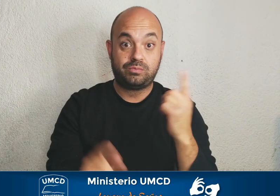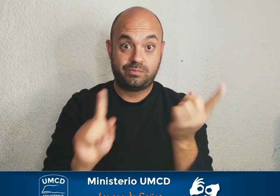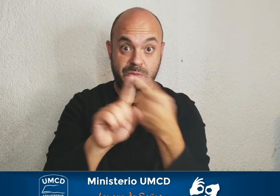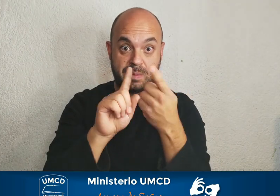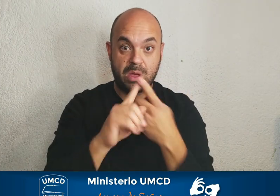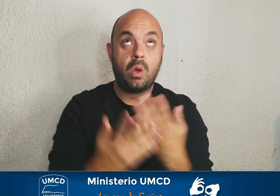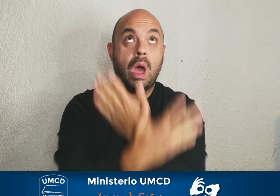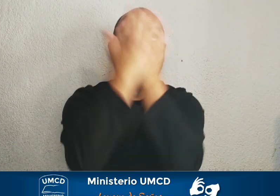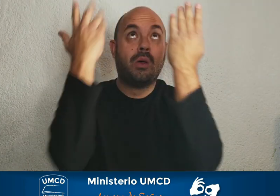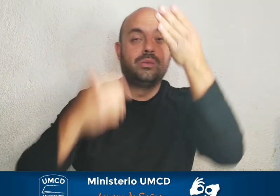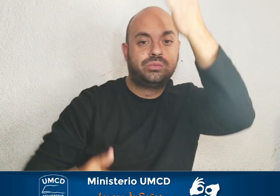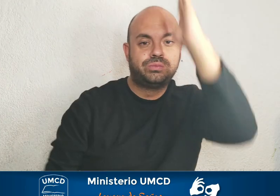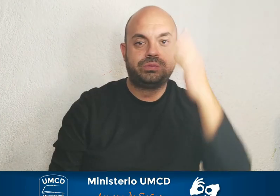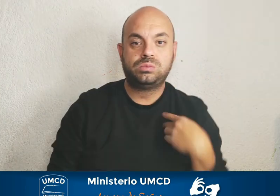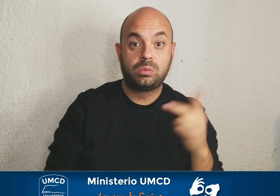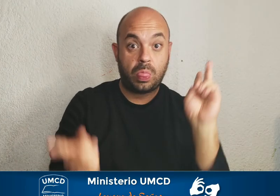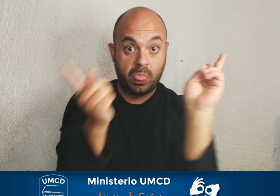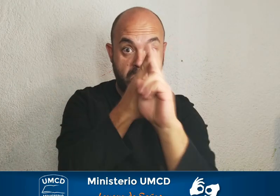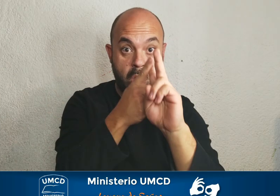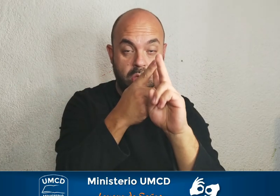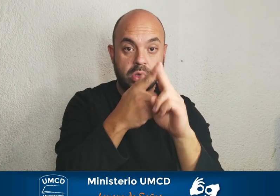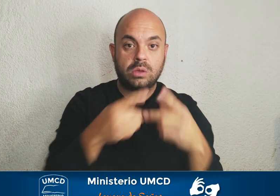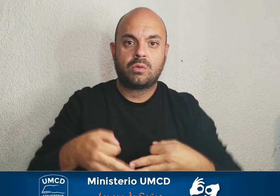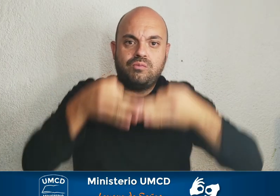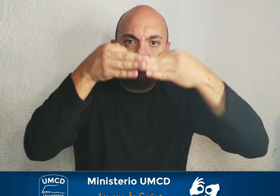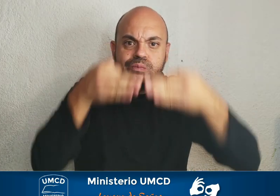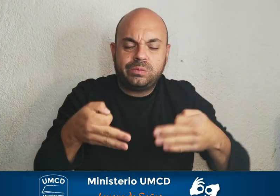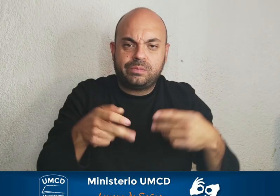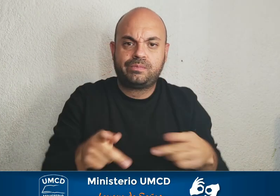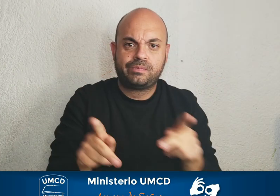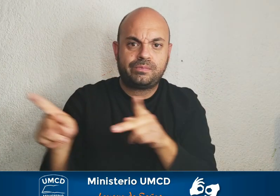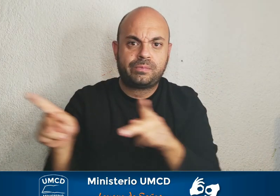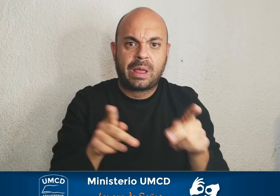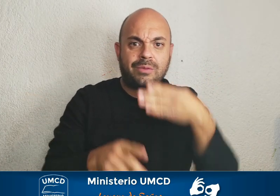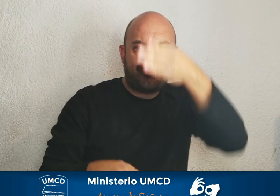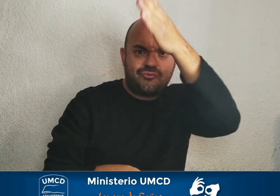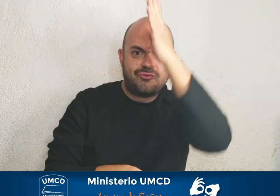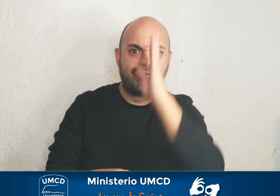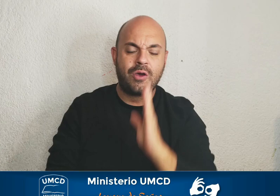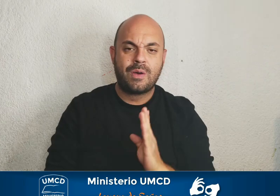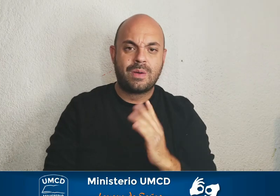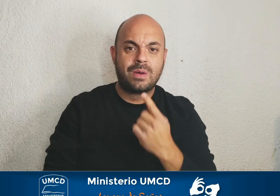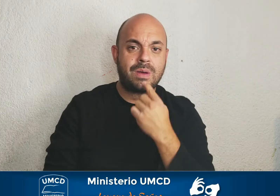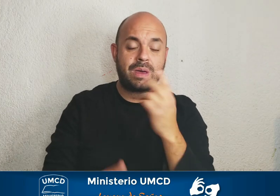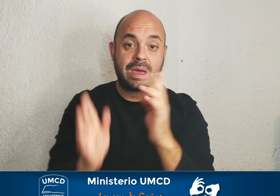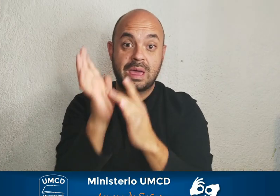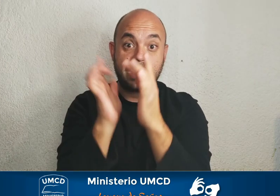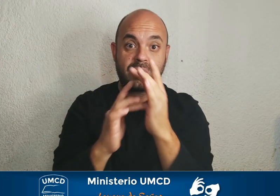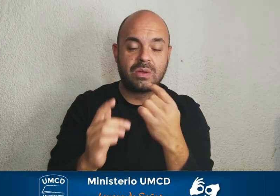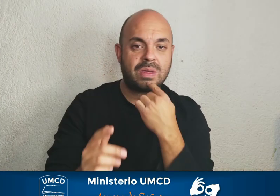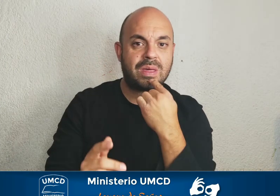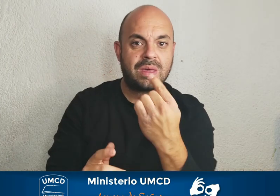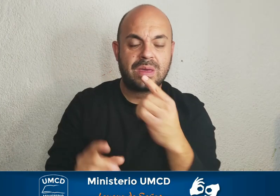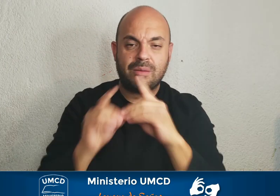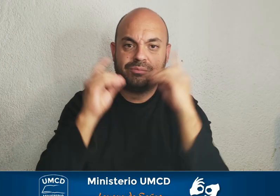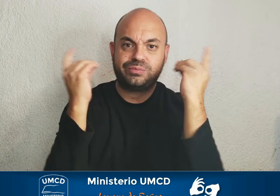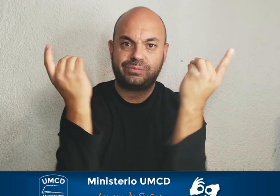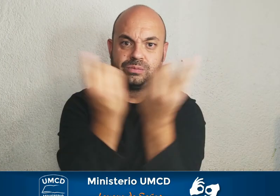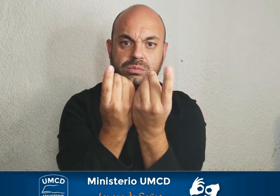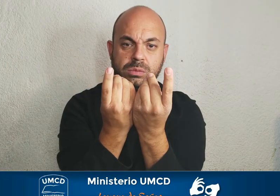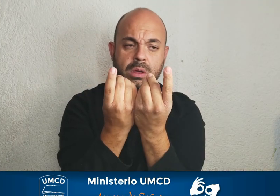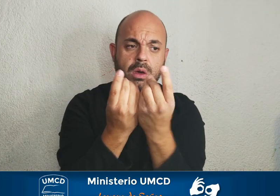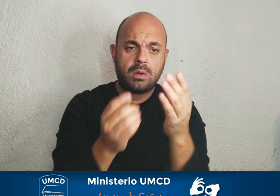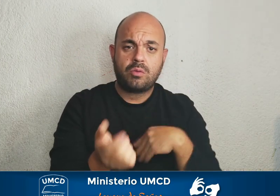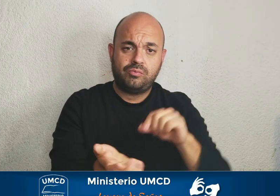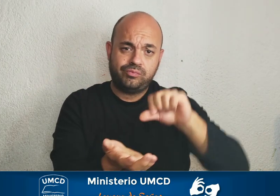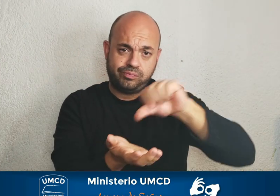Dios, pero también en segundo lugar es cumplir el plan de Dios. Jesús les había dicho a sus discípulos en los versículos anteriores, yo